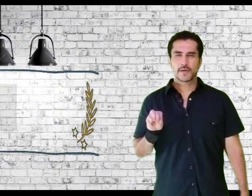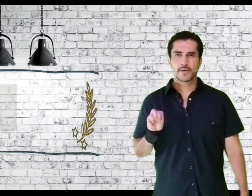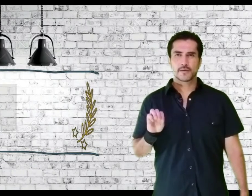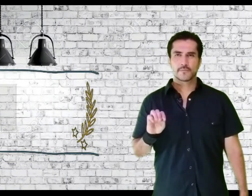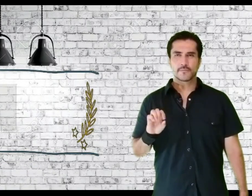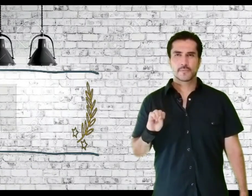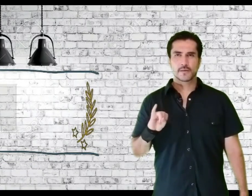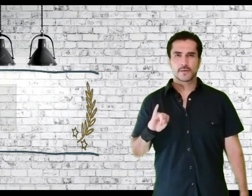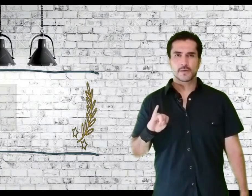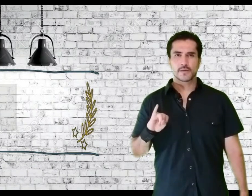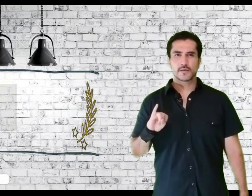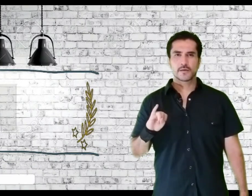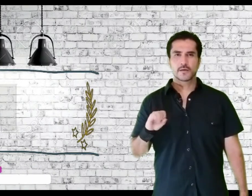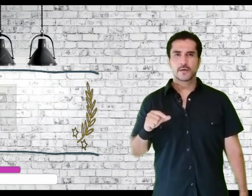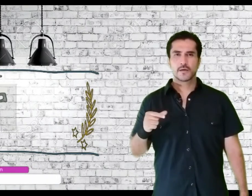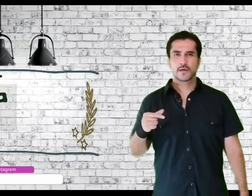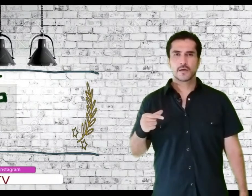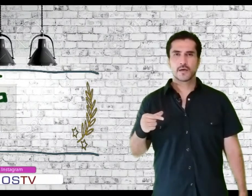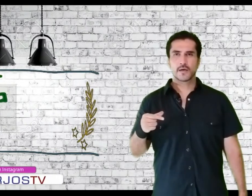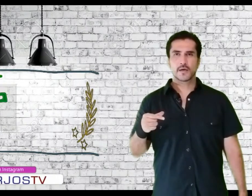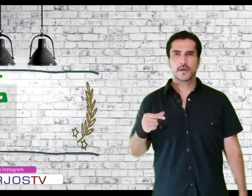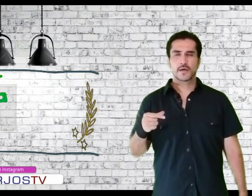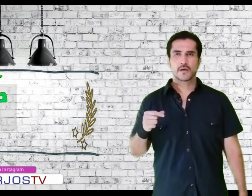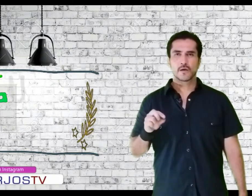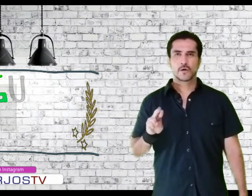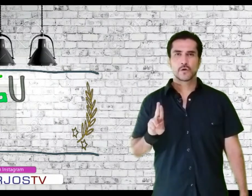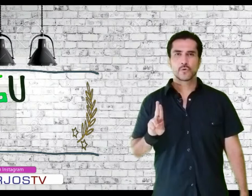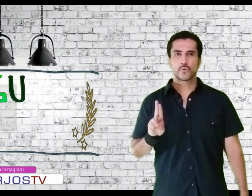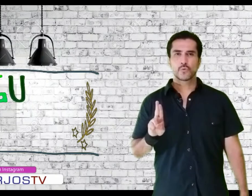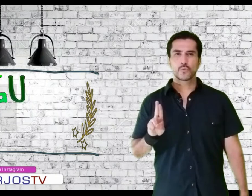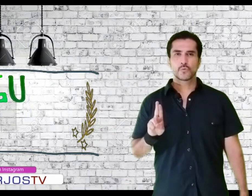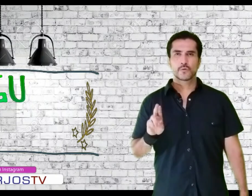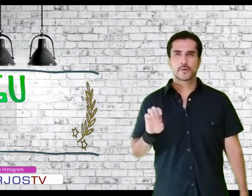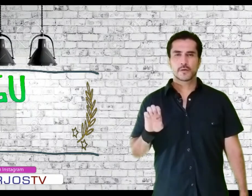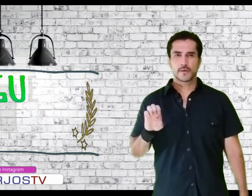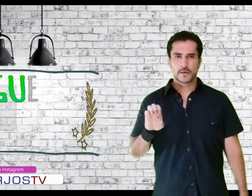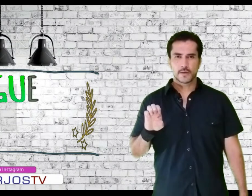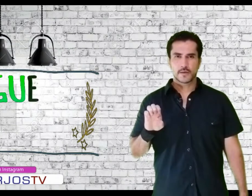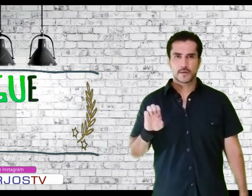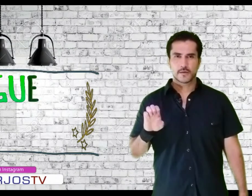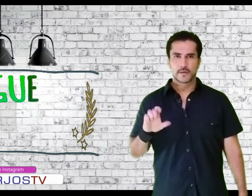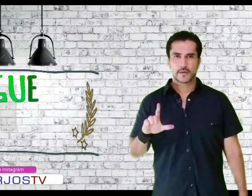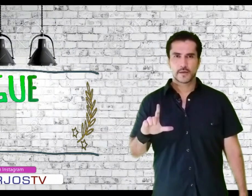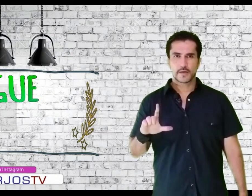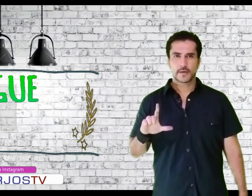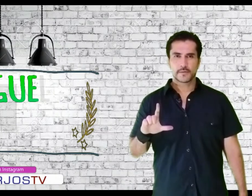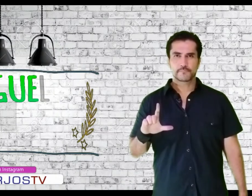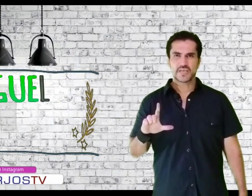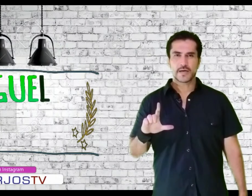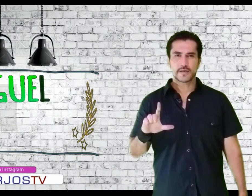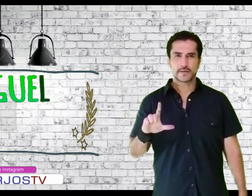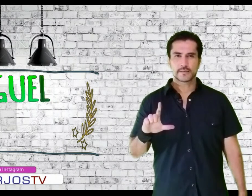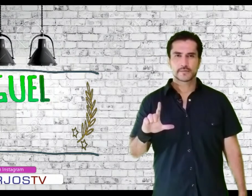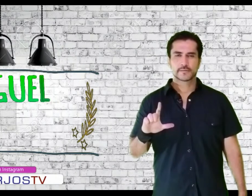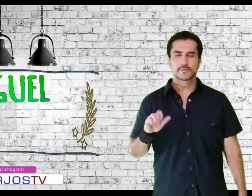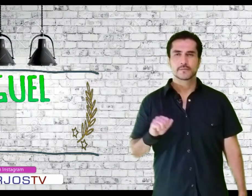M, I, G, U, E, L, Miguel.